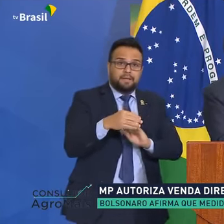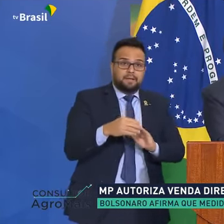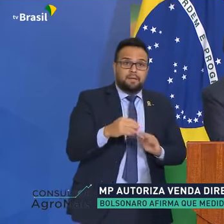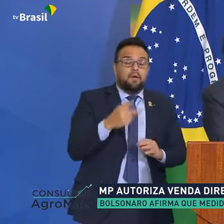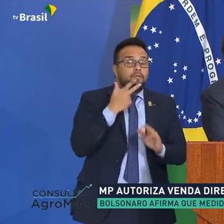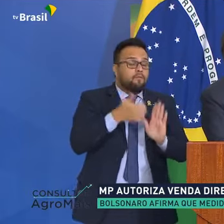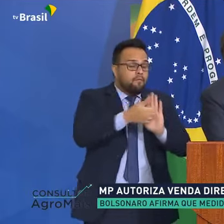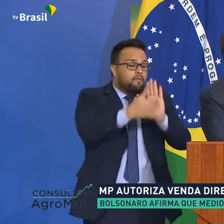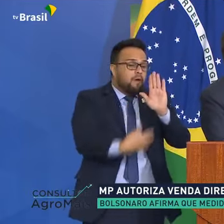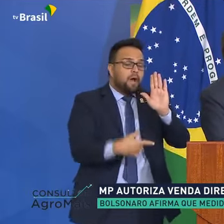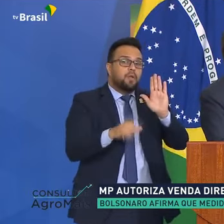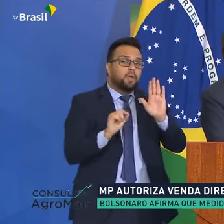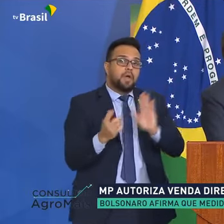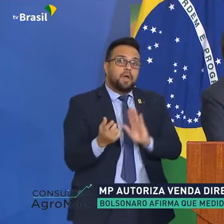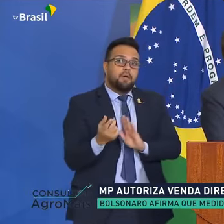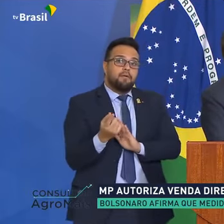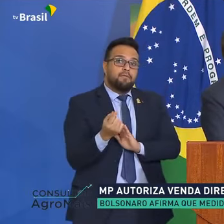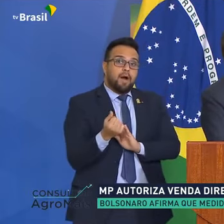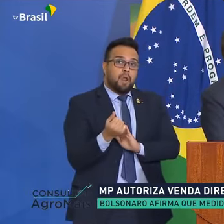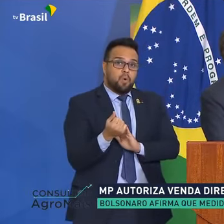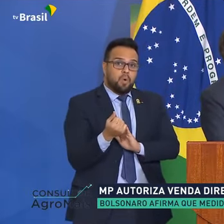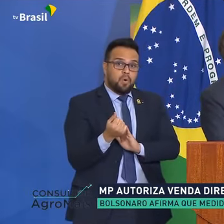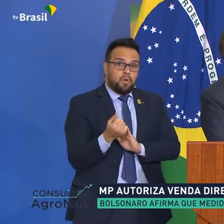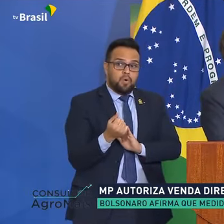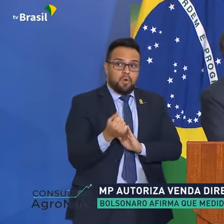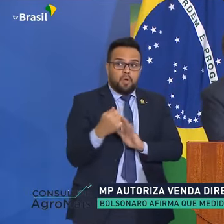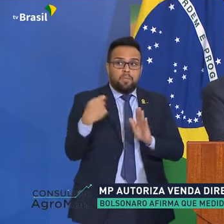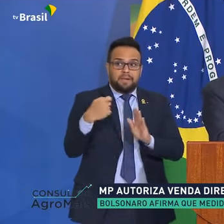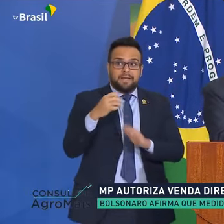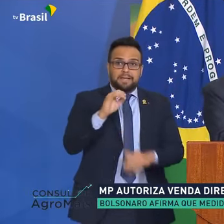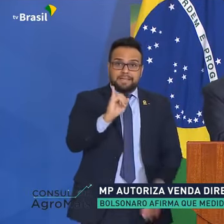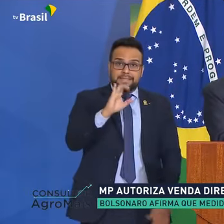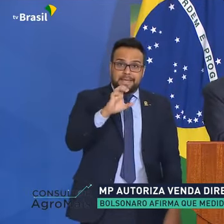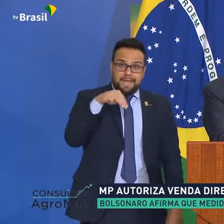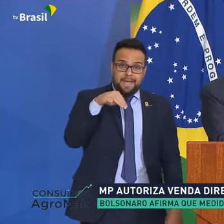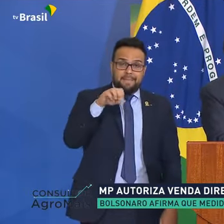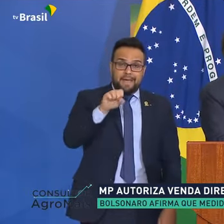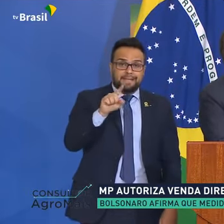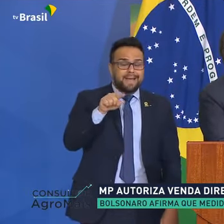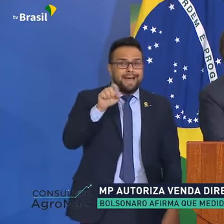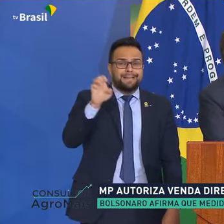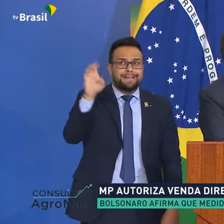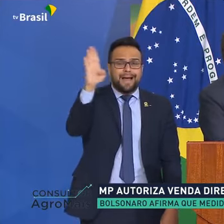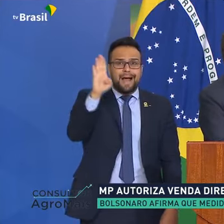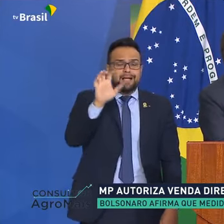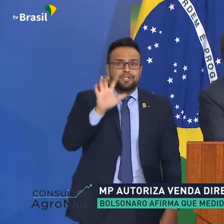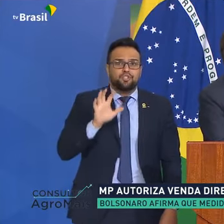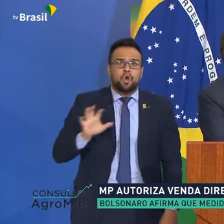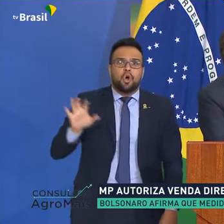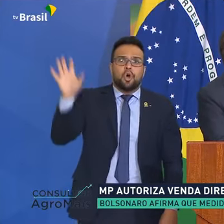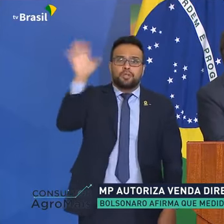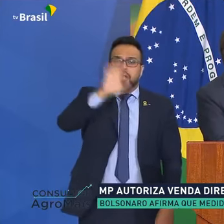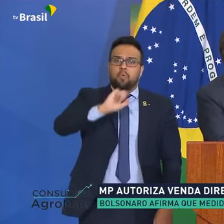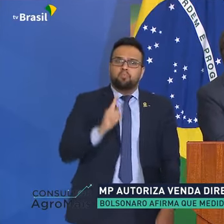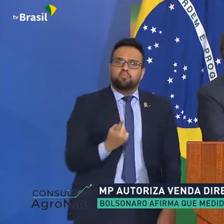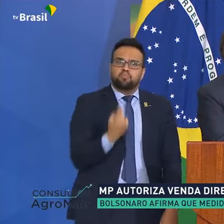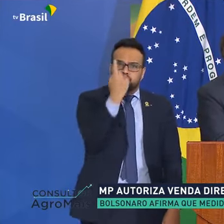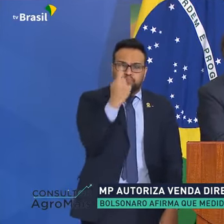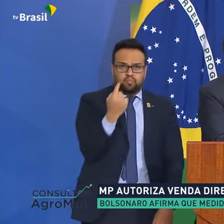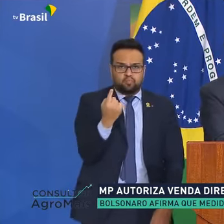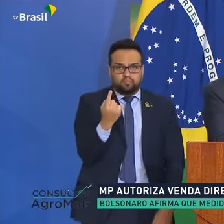É tem que ser nacional o valor nominal para cada tipo de combustível então